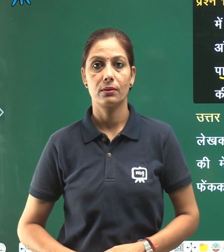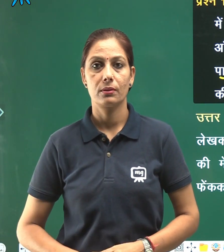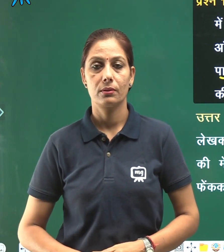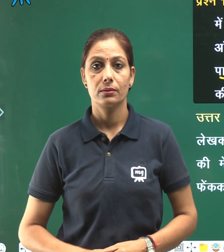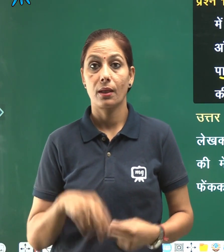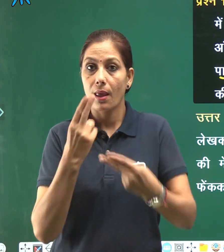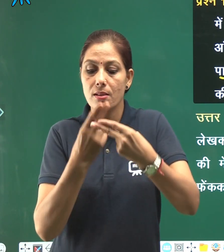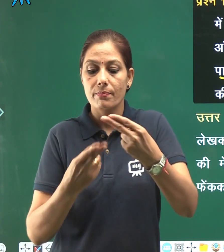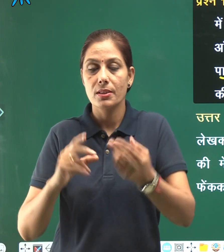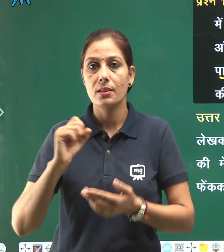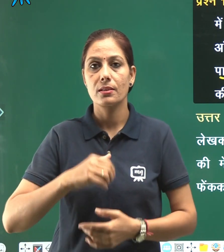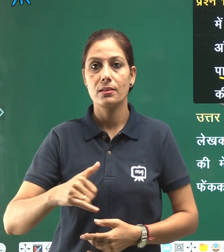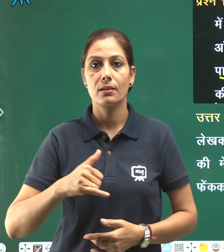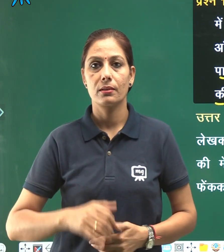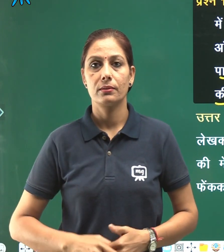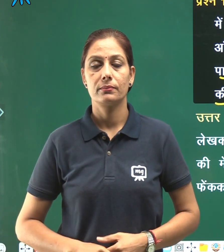समीक्षा कीजिए।